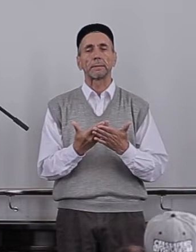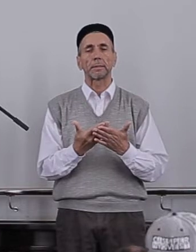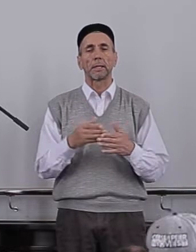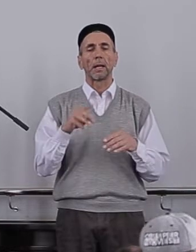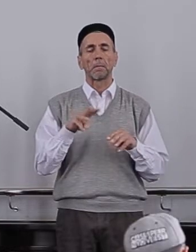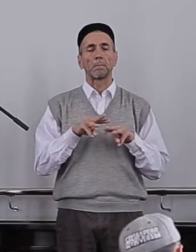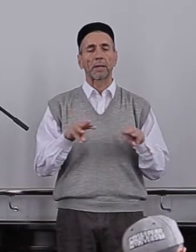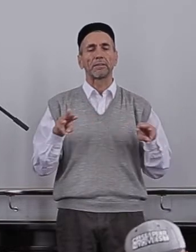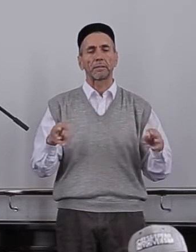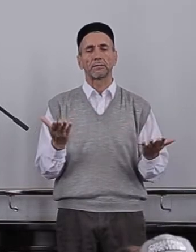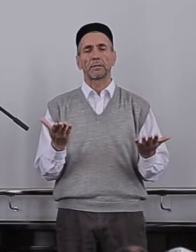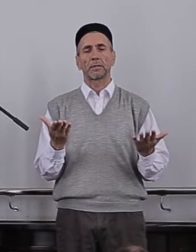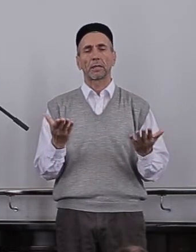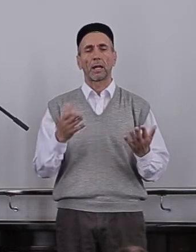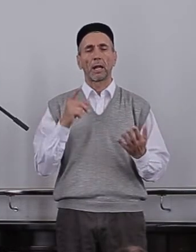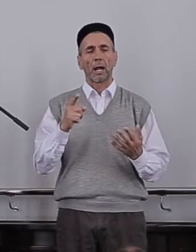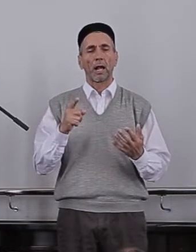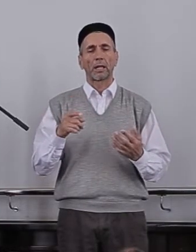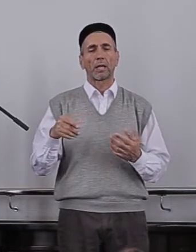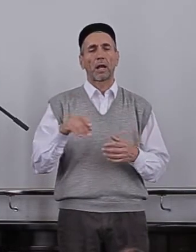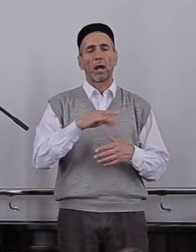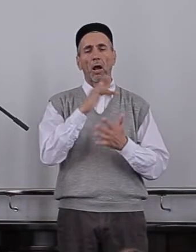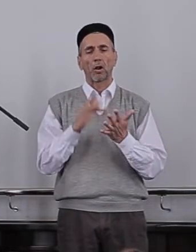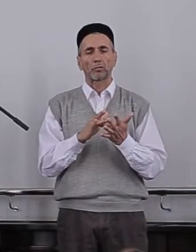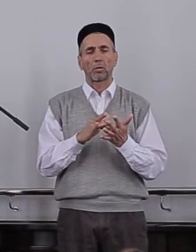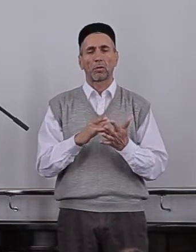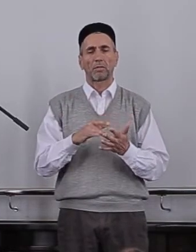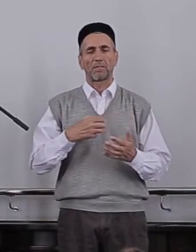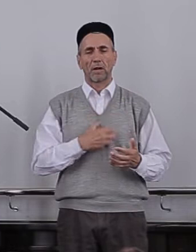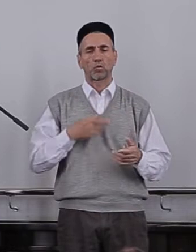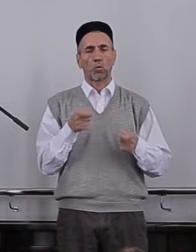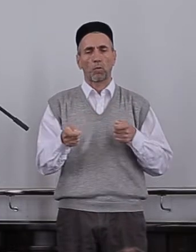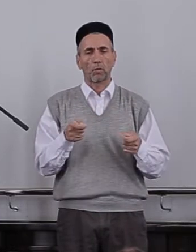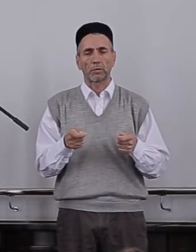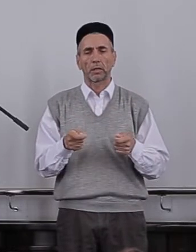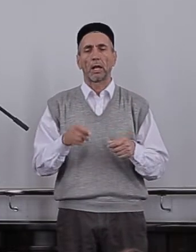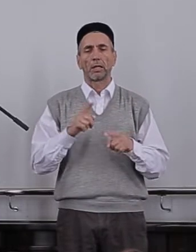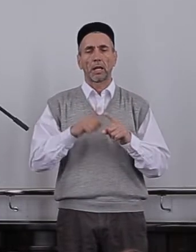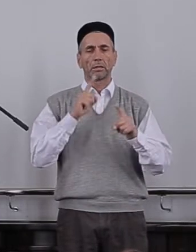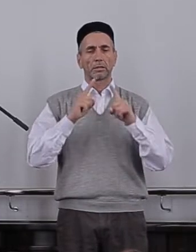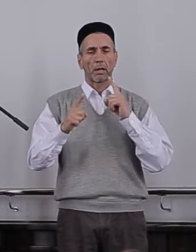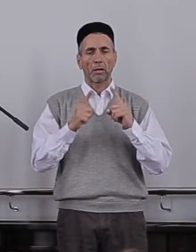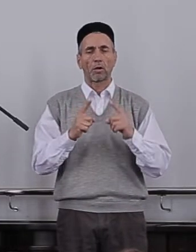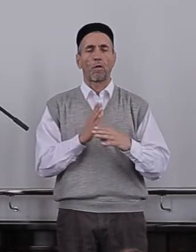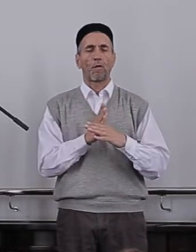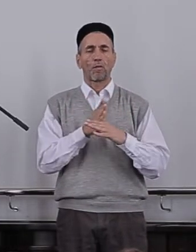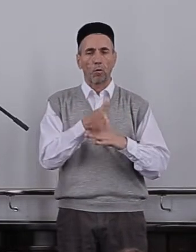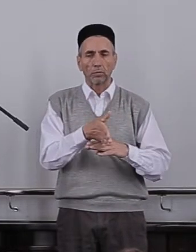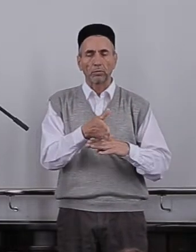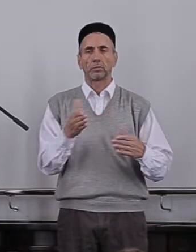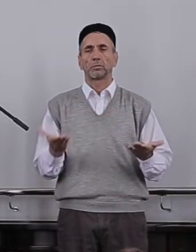devlet prezidentine mi, cumhuriyet prezidentine mi çakırdılar, meclisken, bunakka,